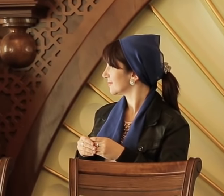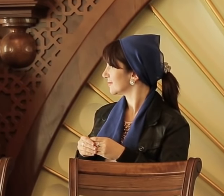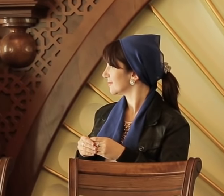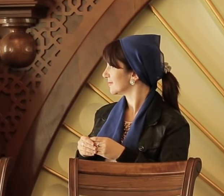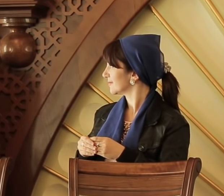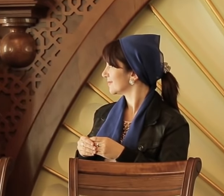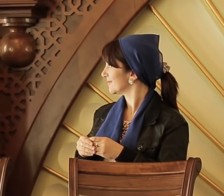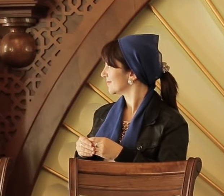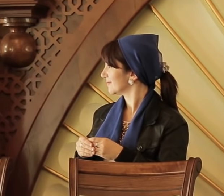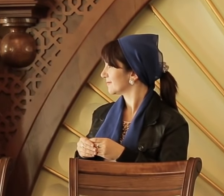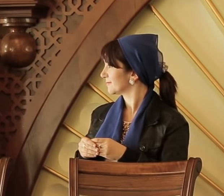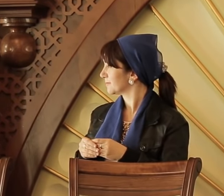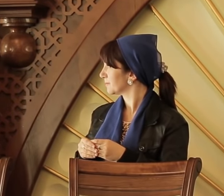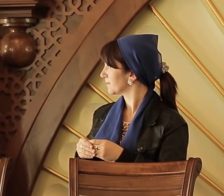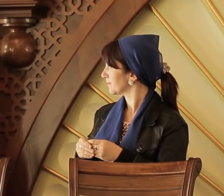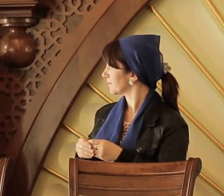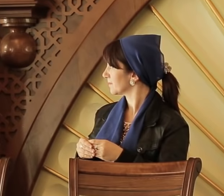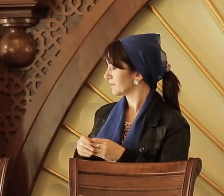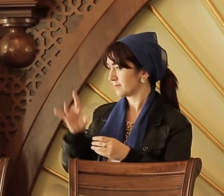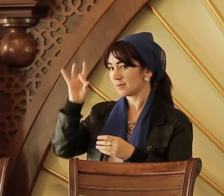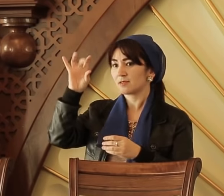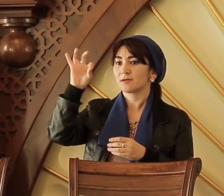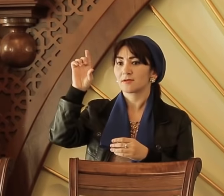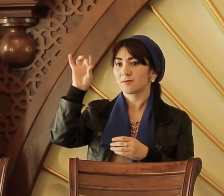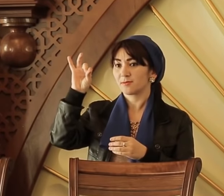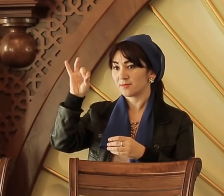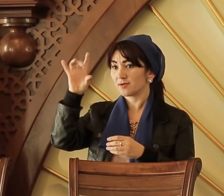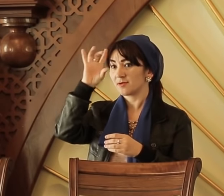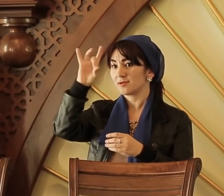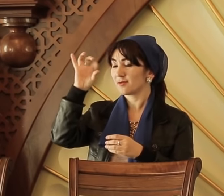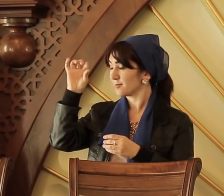qo'yishmaydi, ekran. Mana Robbi